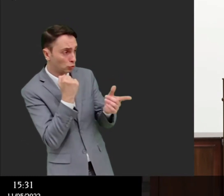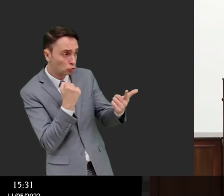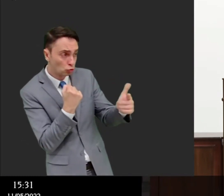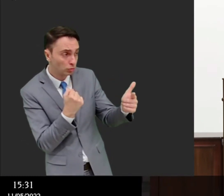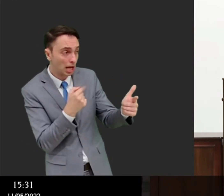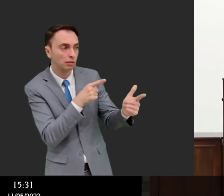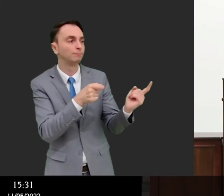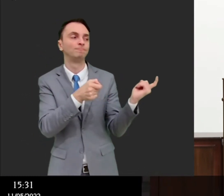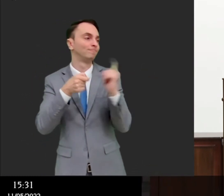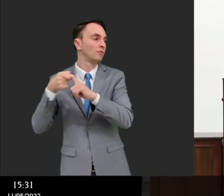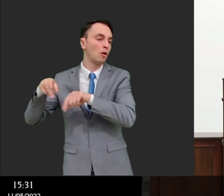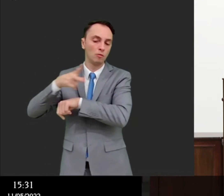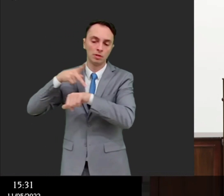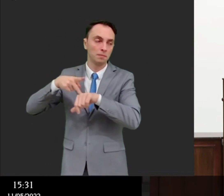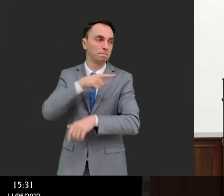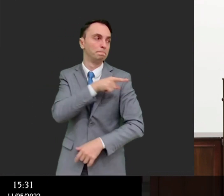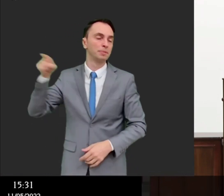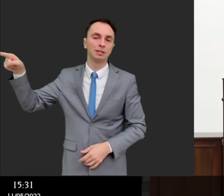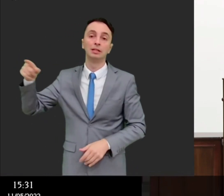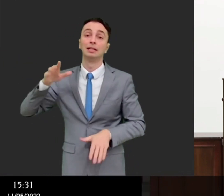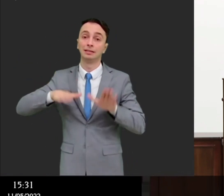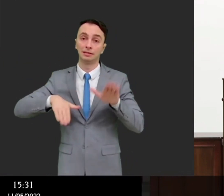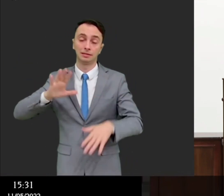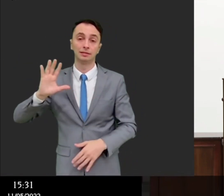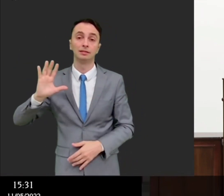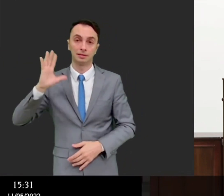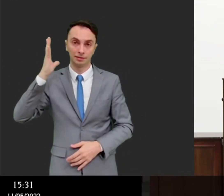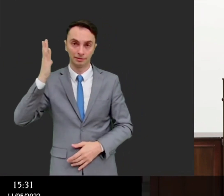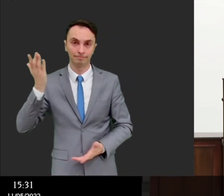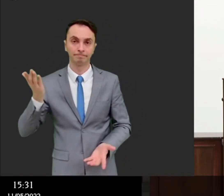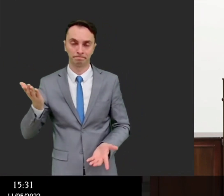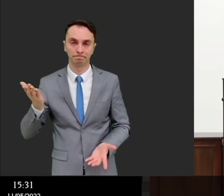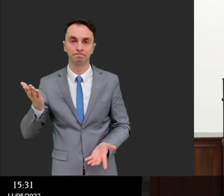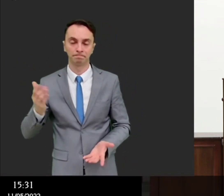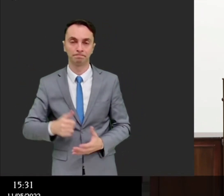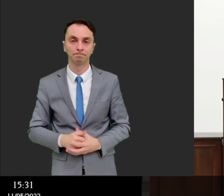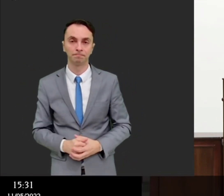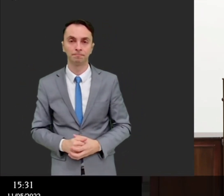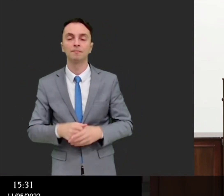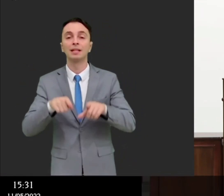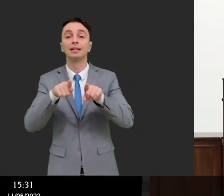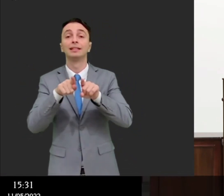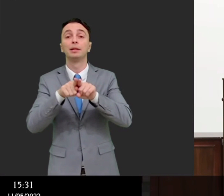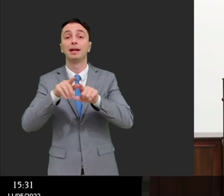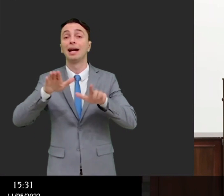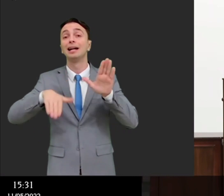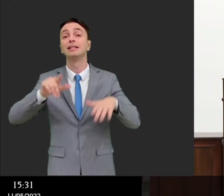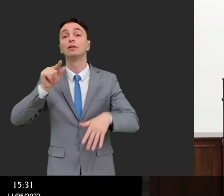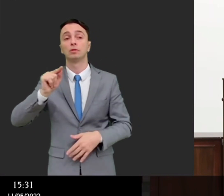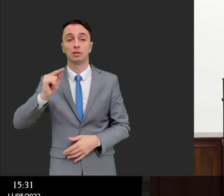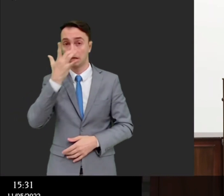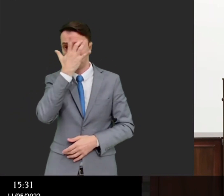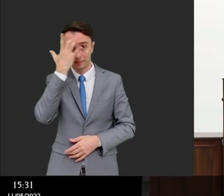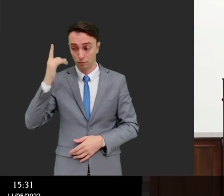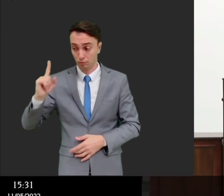E outros casos que temos tido conhecimento, é de que a pessoa não encontra lugar